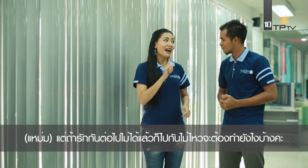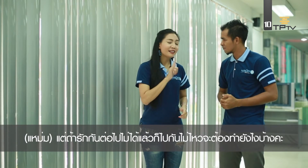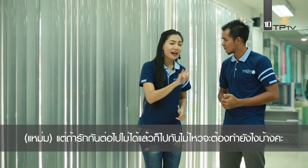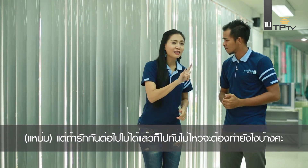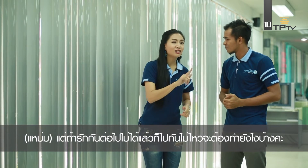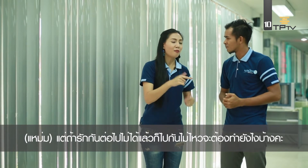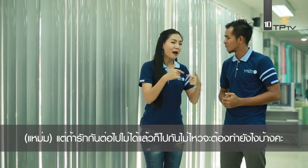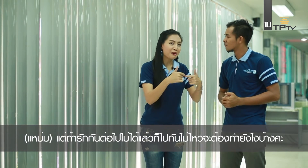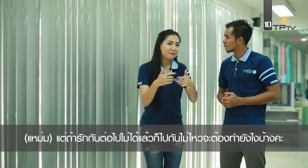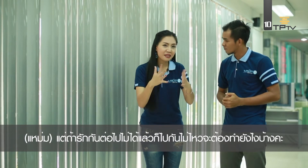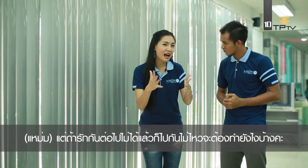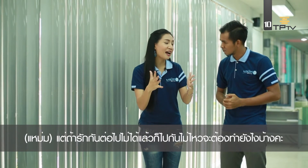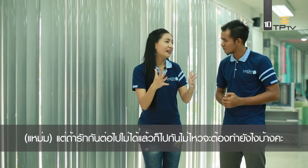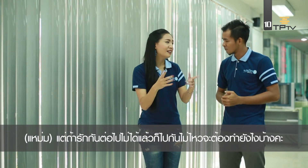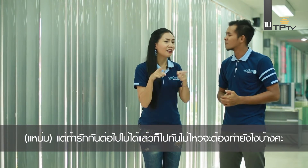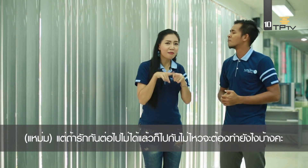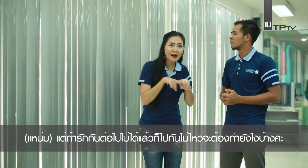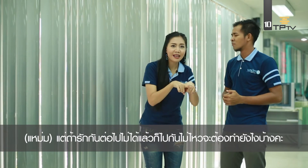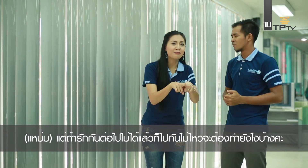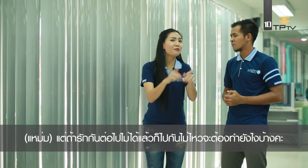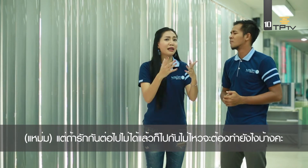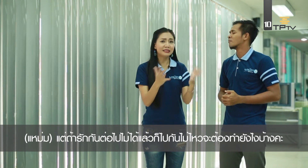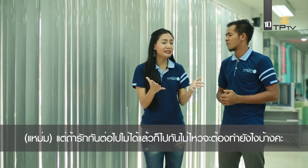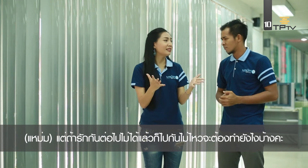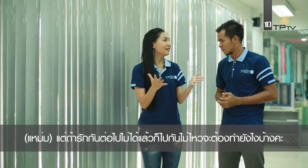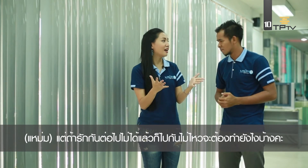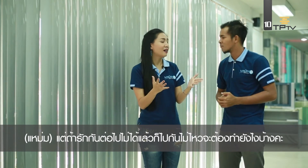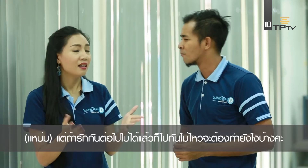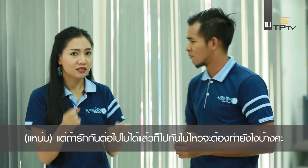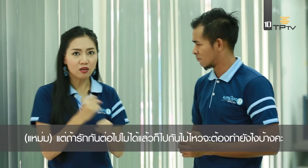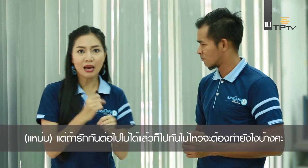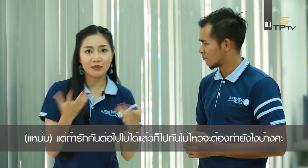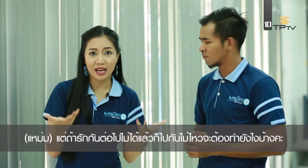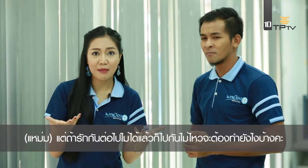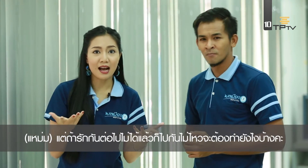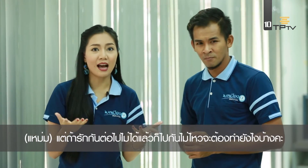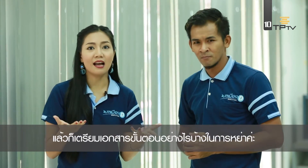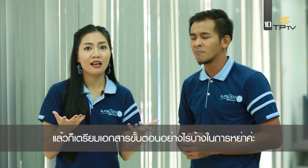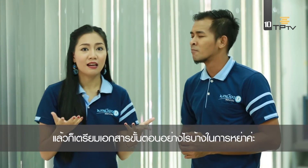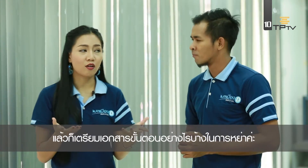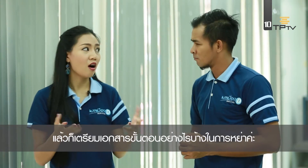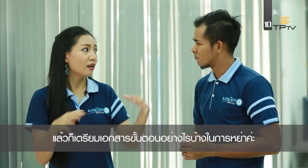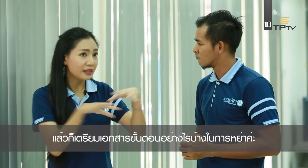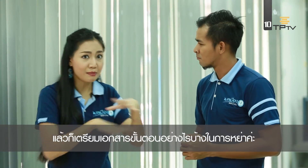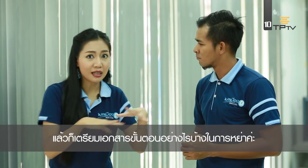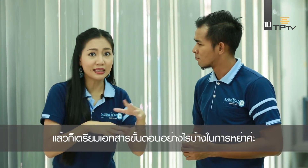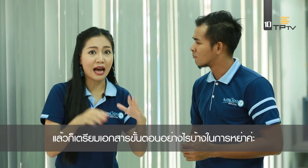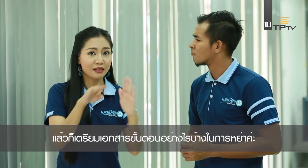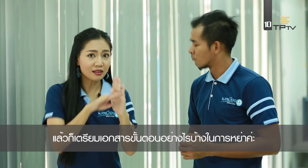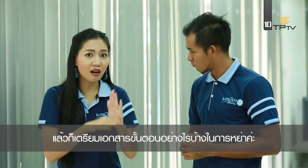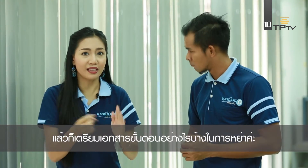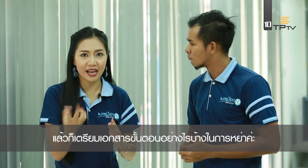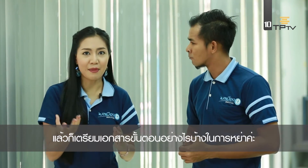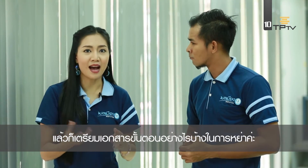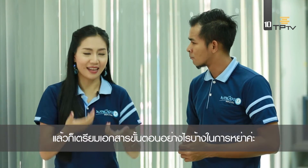แต่ถ้ารักกันต่อไปไม่ได้แล้วก็ไปกันไม่ไหวจริงๆเนี่ยจะต้องทำยังไงบ้างคะแล้วก็เตรียมเอกสาร